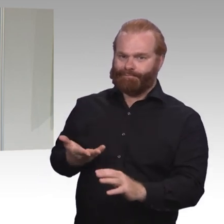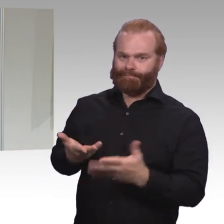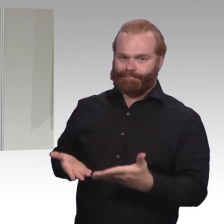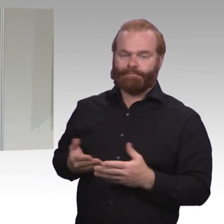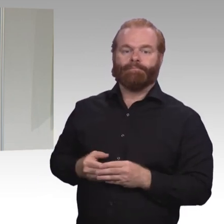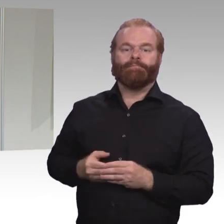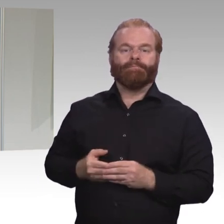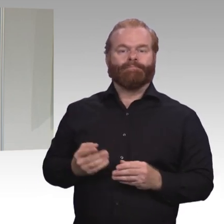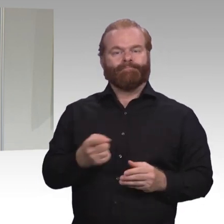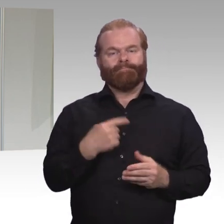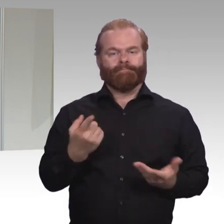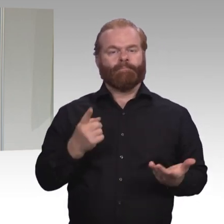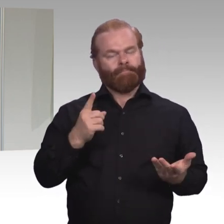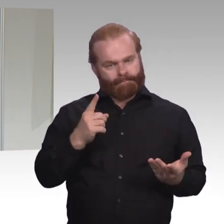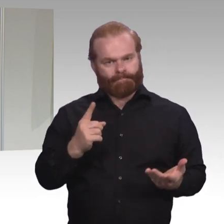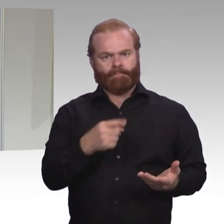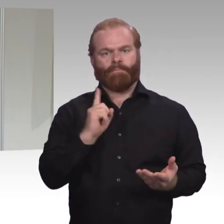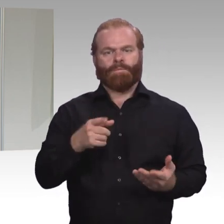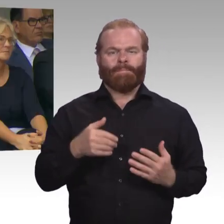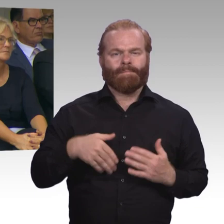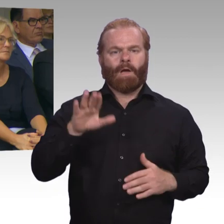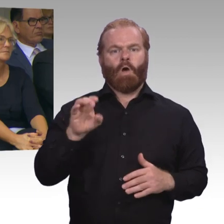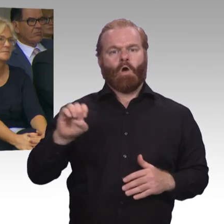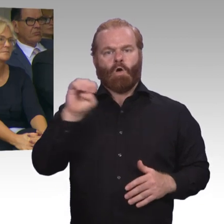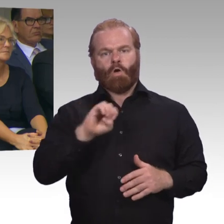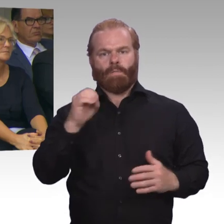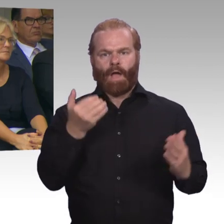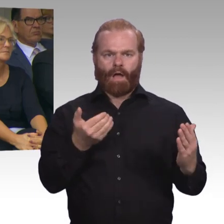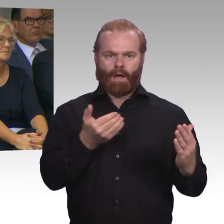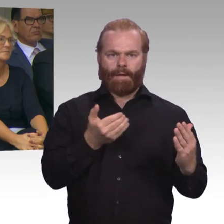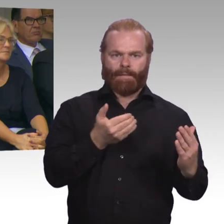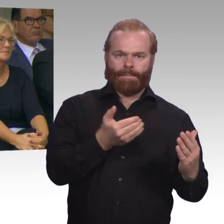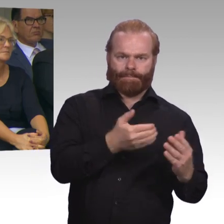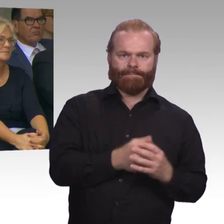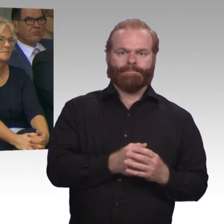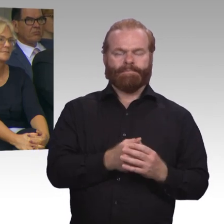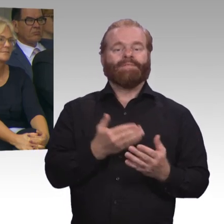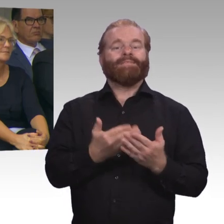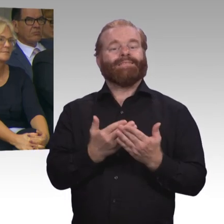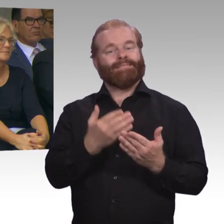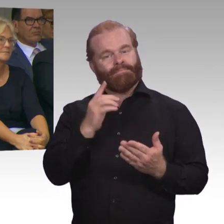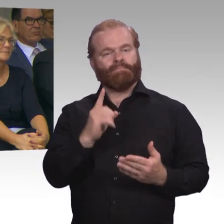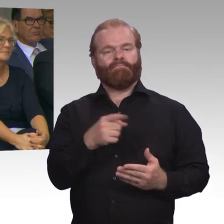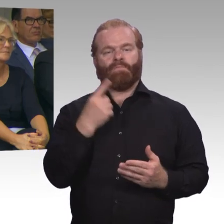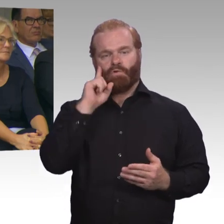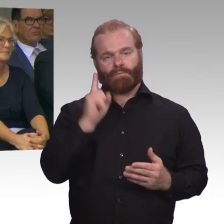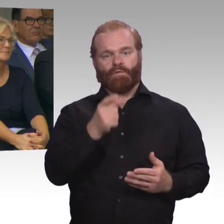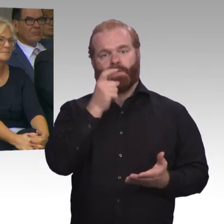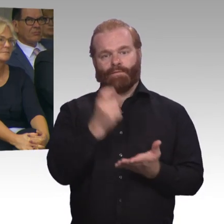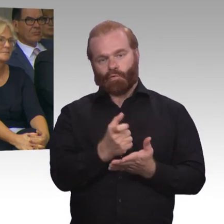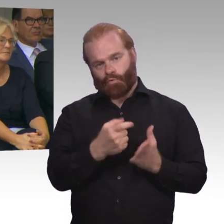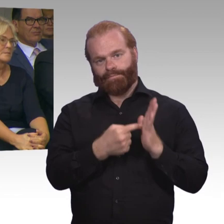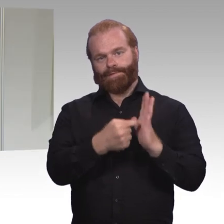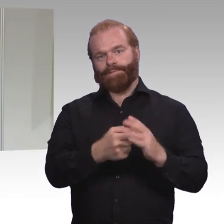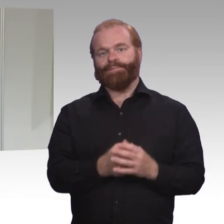dass Sie als Verteidigungsministerin, liebe Frau Kramp-Karrenbauer, dies deutlich in Ihrer Rede zum Ausdruck gebracht haben.